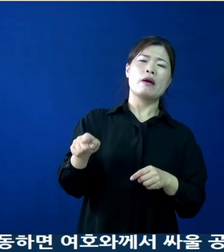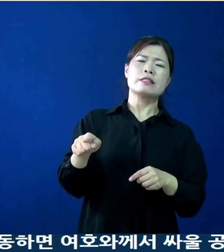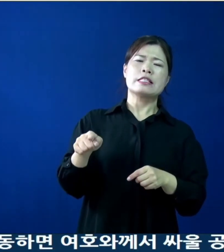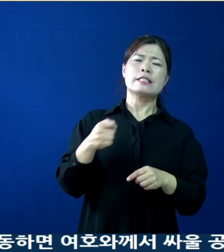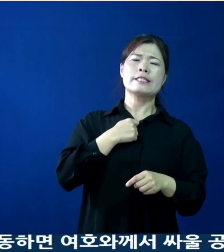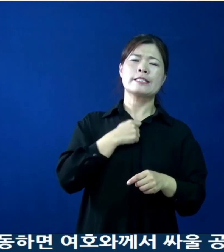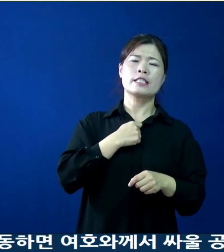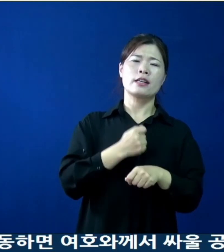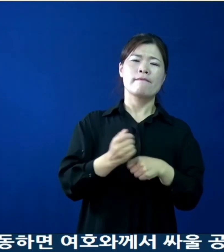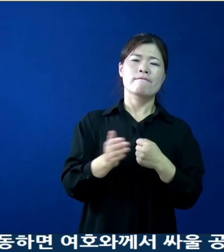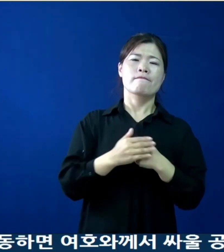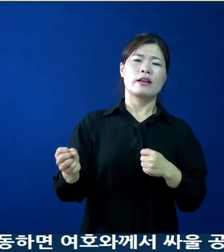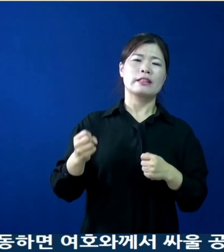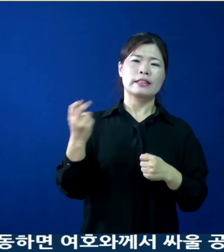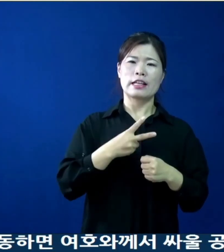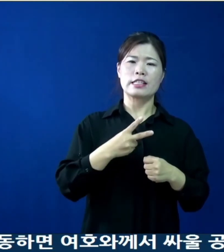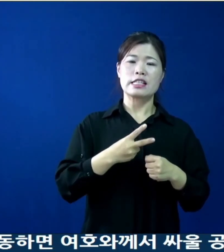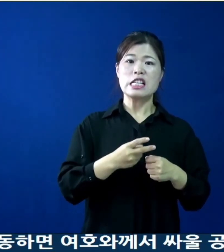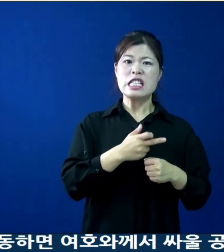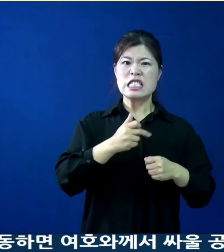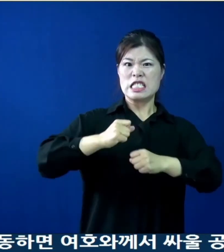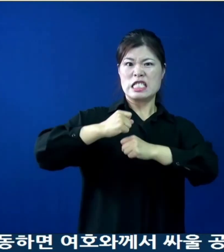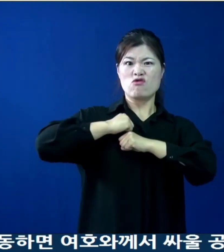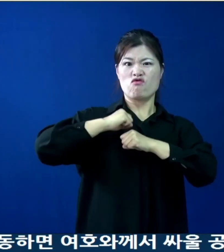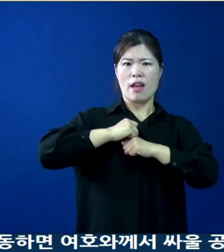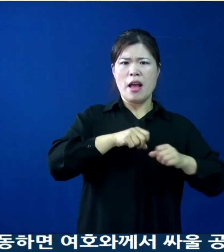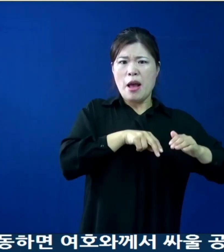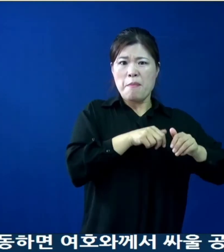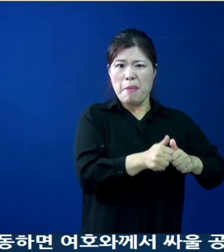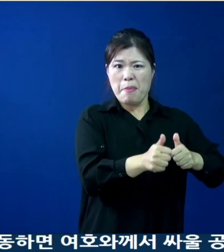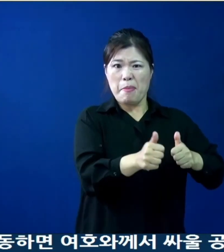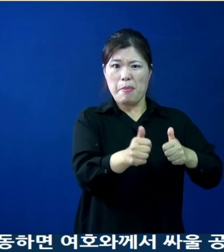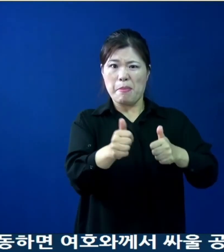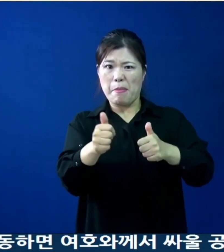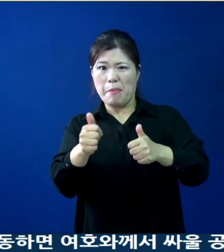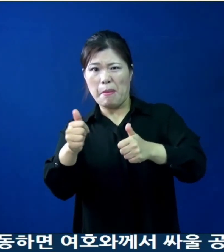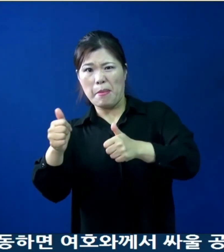이스라엘 백성들을 뒤쫓았습니다. 광야에 있던 이스라엘 백성은 쫓기고 쫓겼습니다.